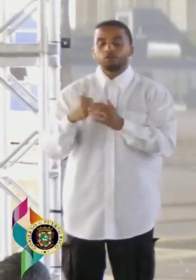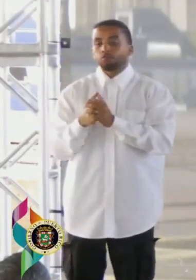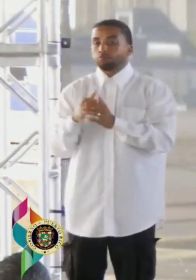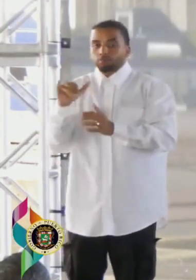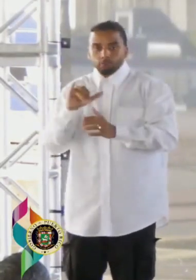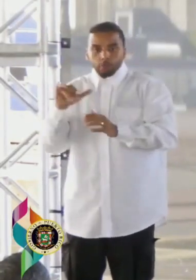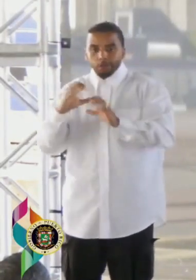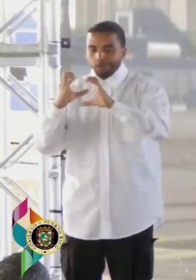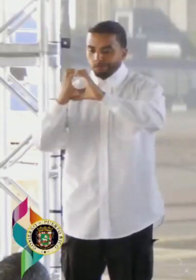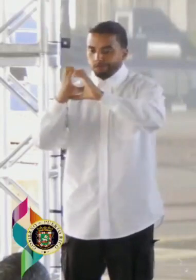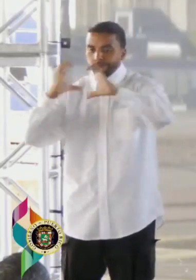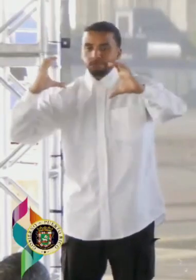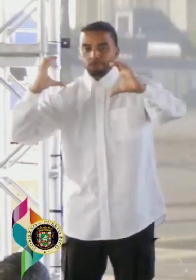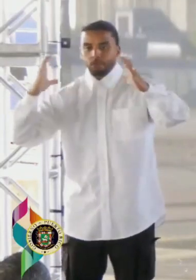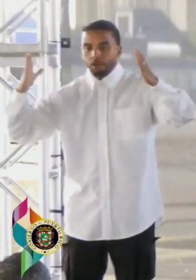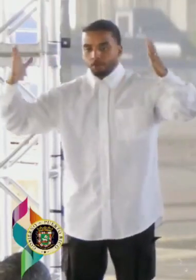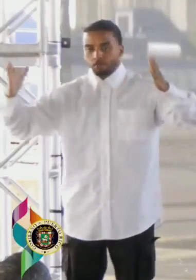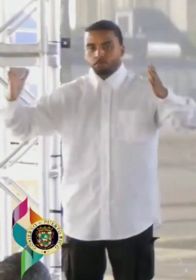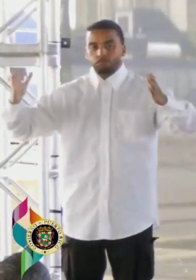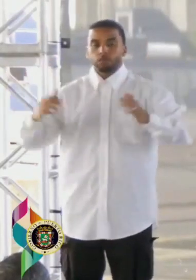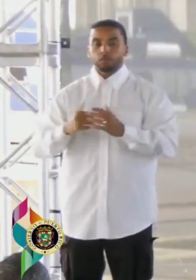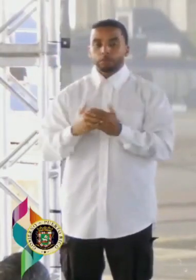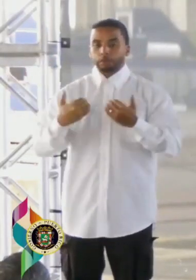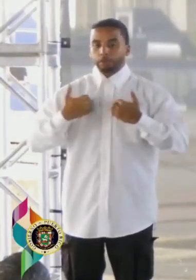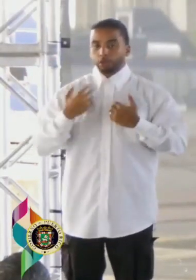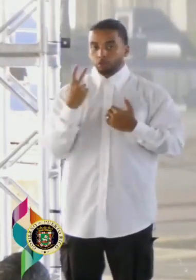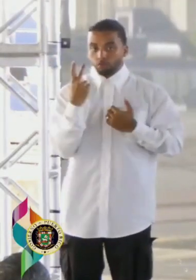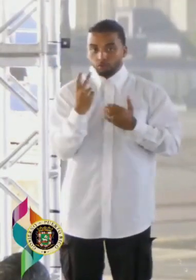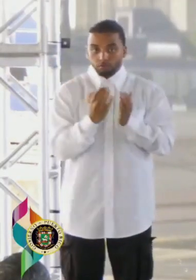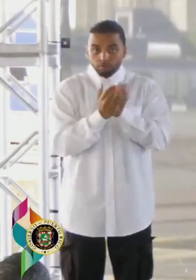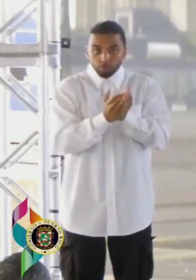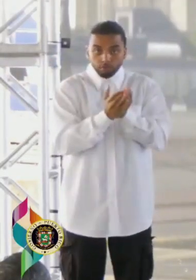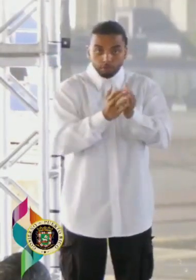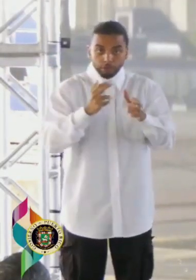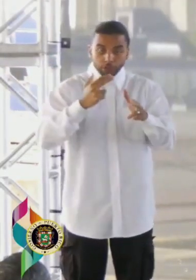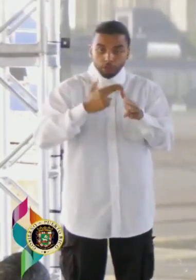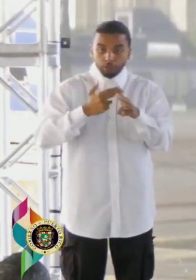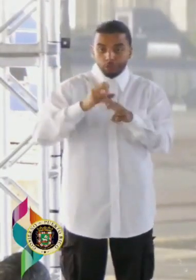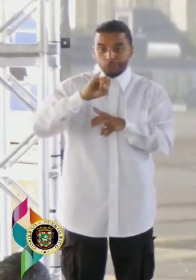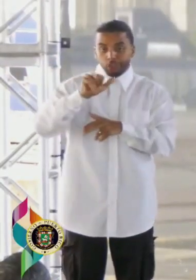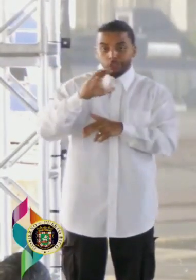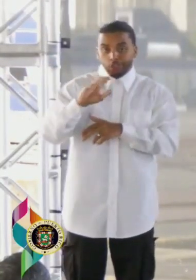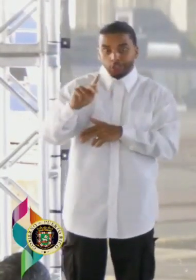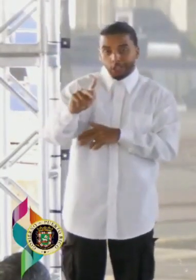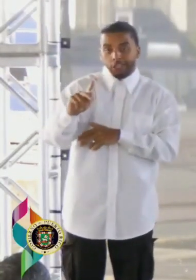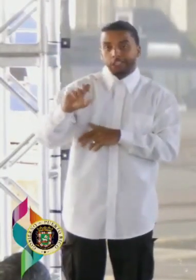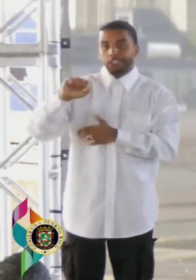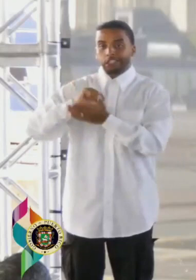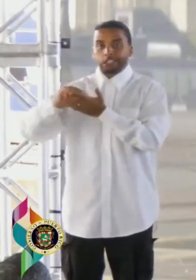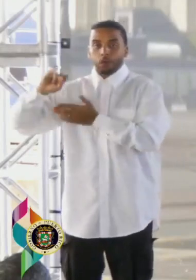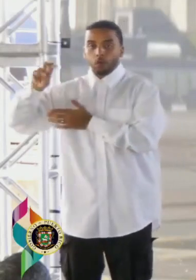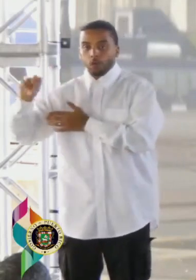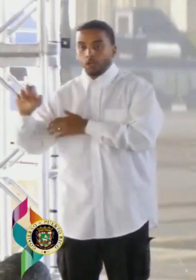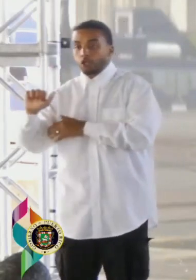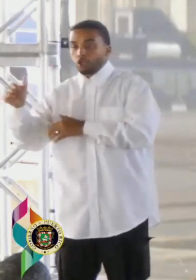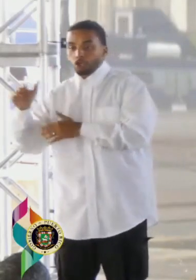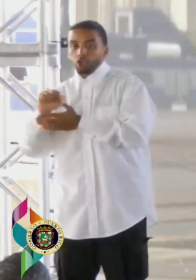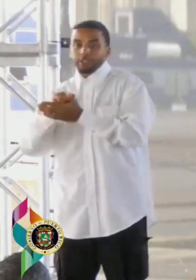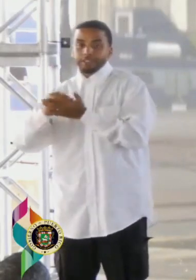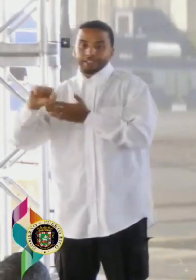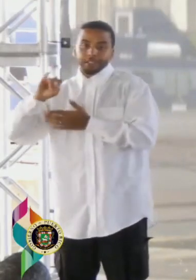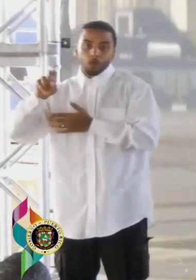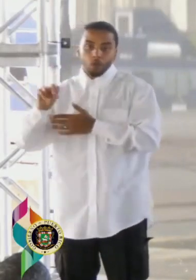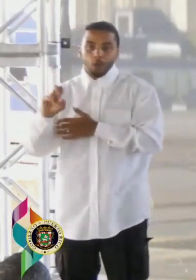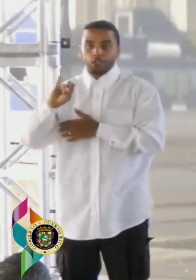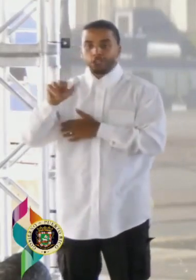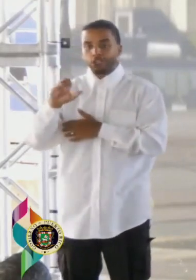la barcasa de nosotros tenemos dos barcazas rorro una se llama la Jack San Juan y la otra es la San Juan Jack esas barcazas pues tienen tres